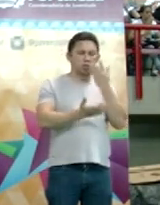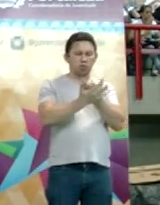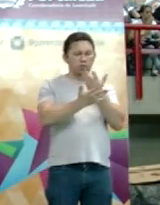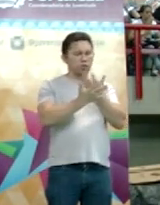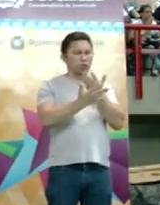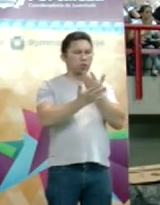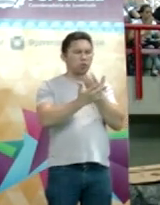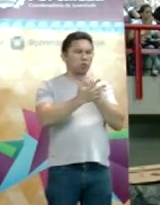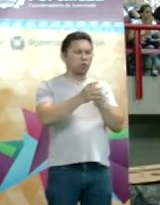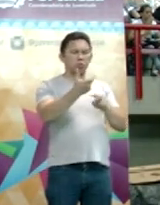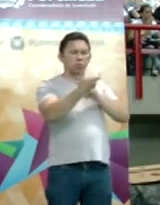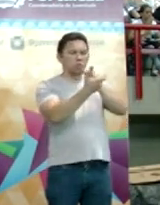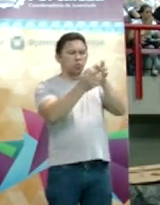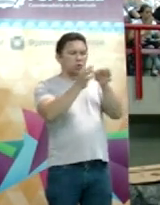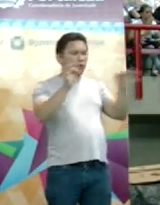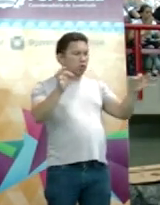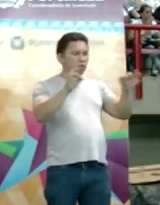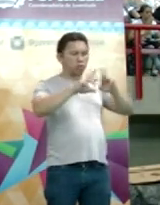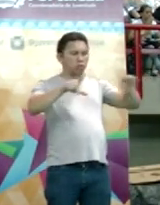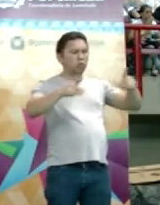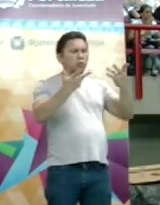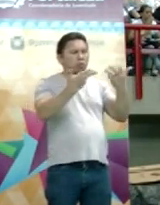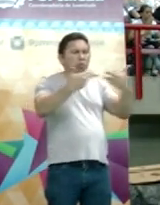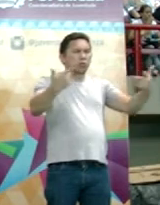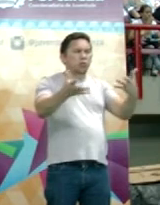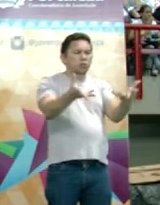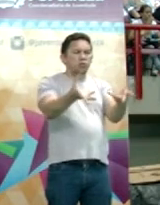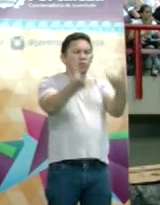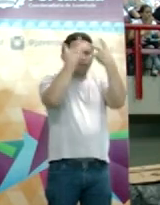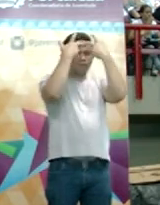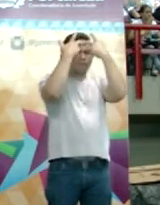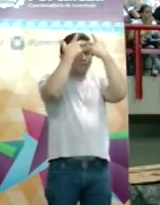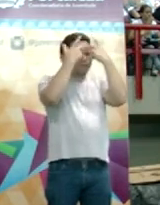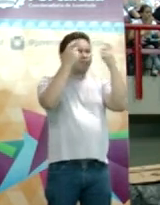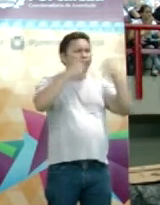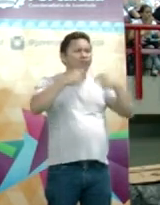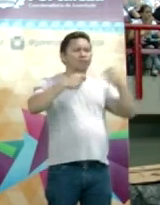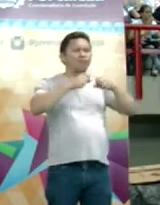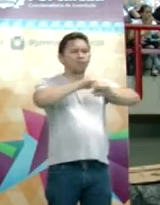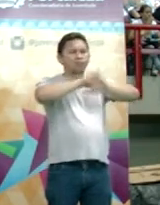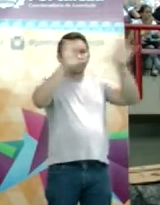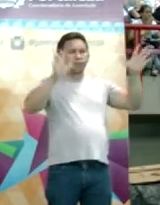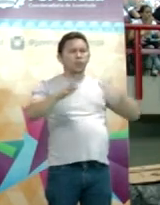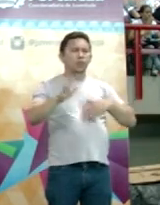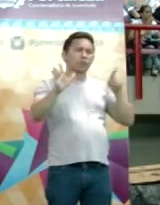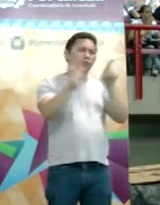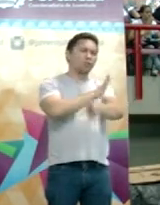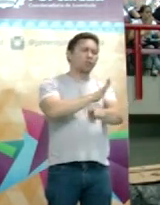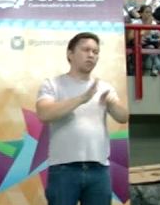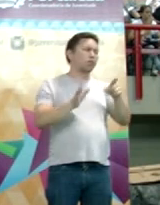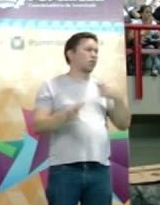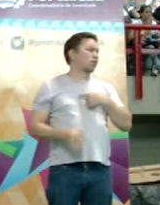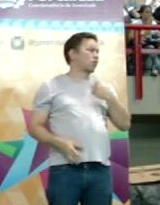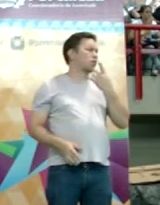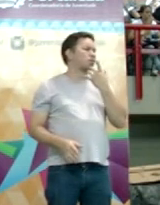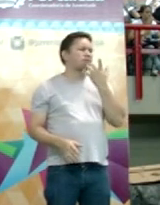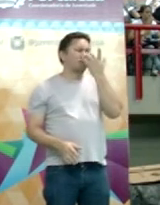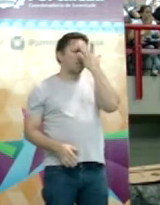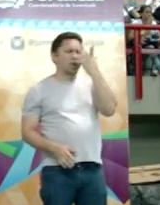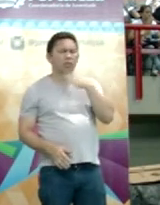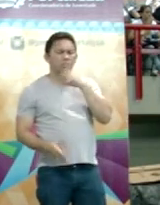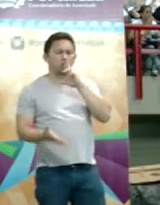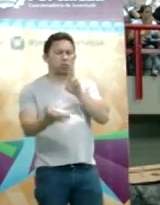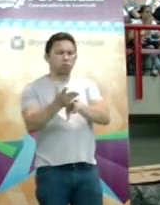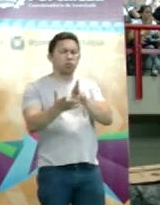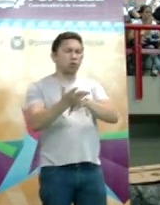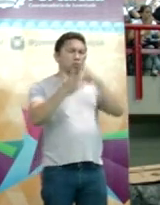aula todinha de unidade de medida, as coisas começam a se encaixar e uma questão como essa se torna fácil para a gente fazer